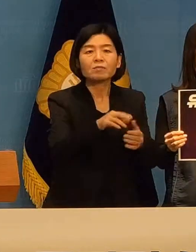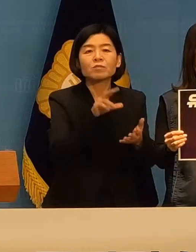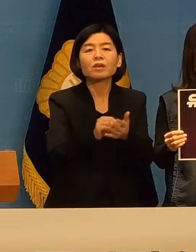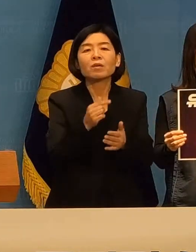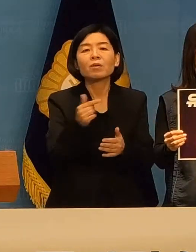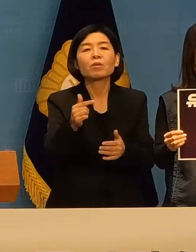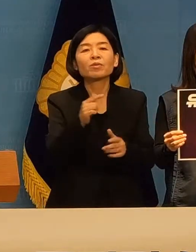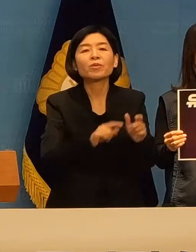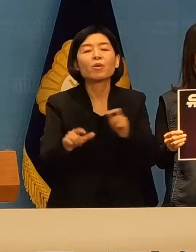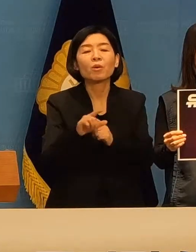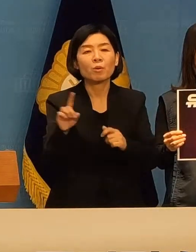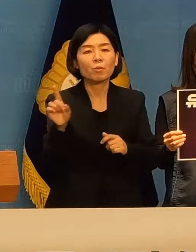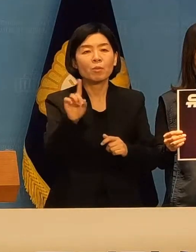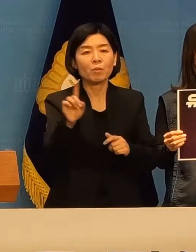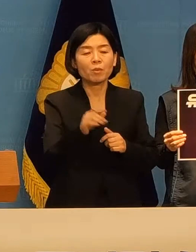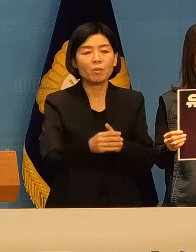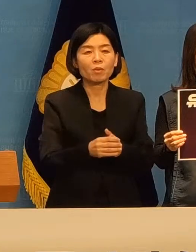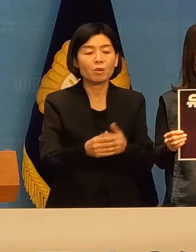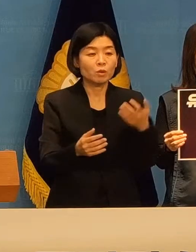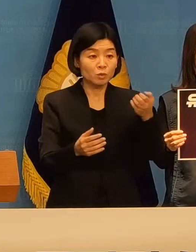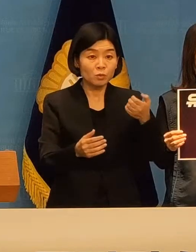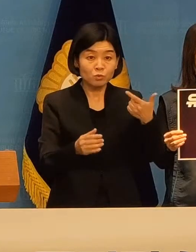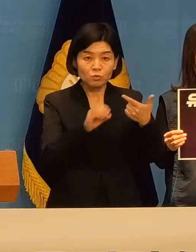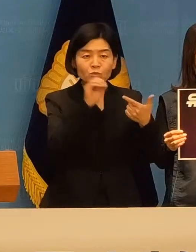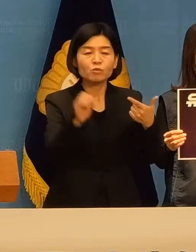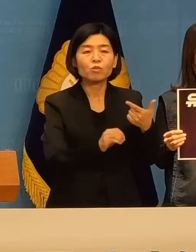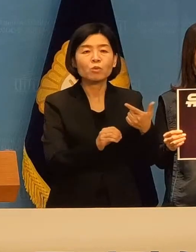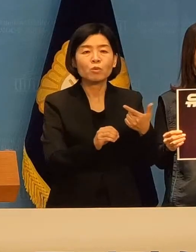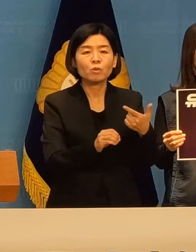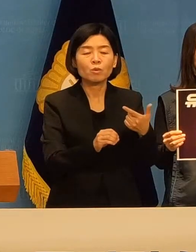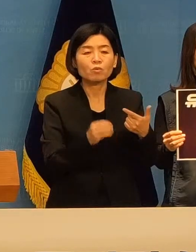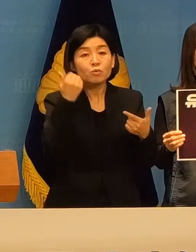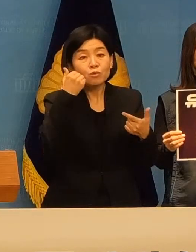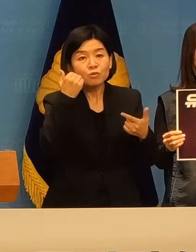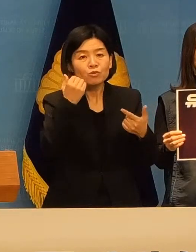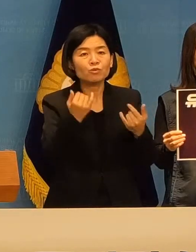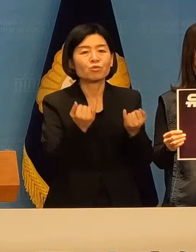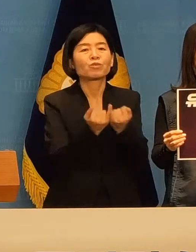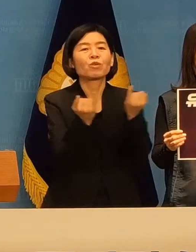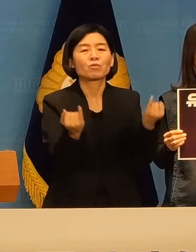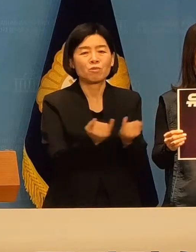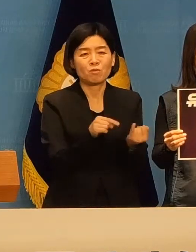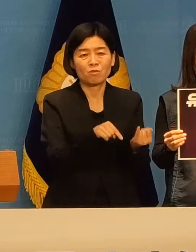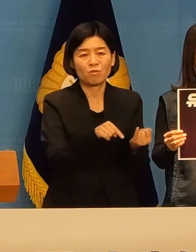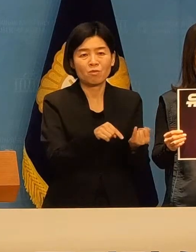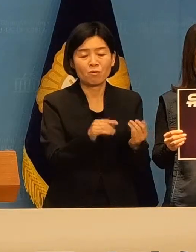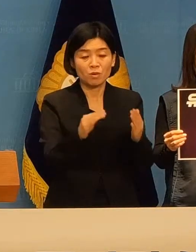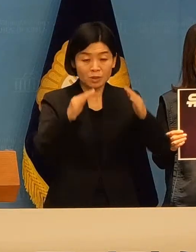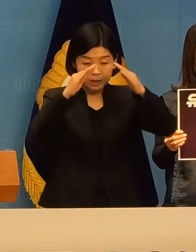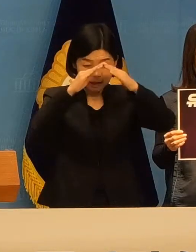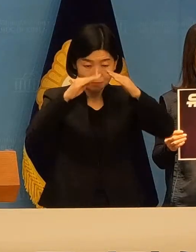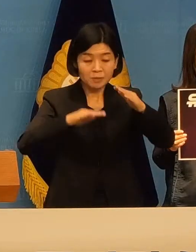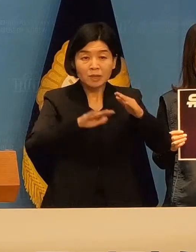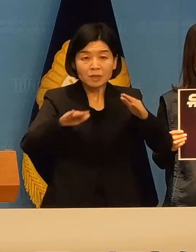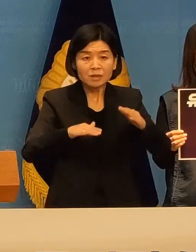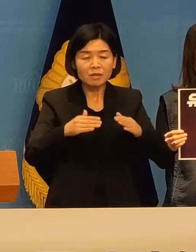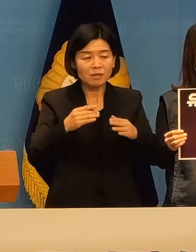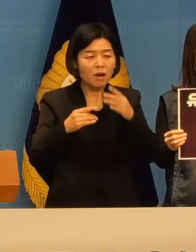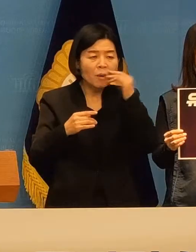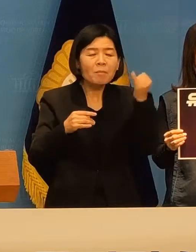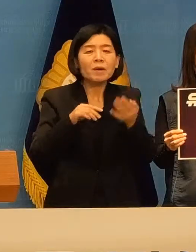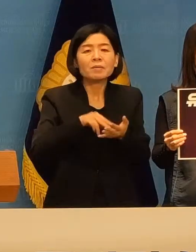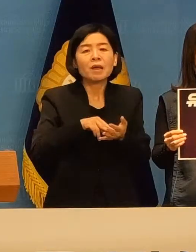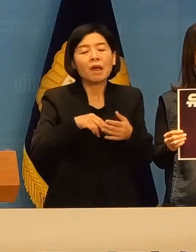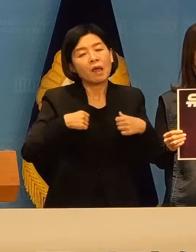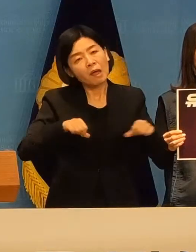있습니다. 96%가 여성인 우리 조합원들인데 가정에서는 엄마의 길을 포기해야 하고